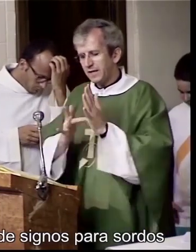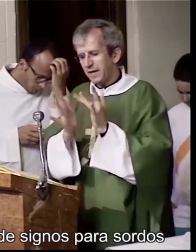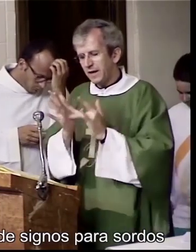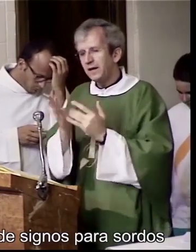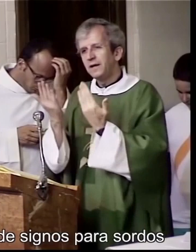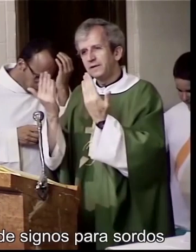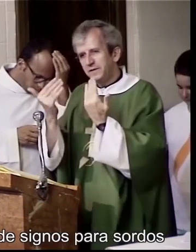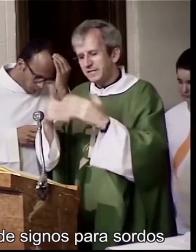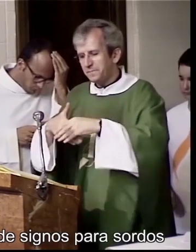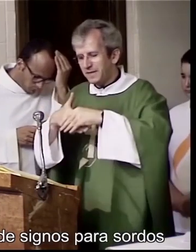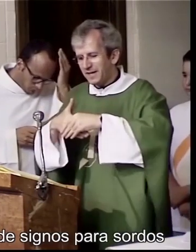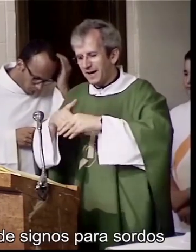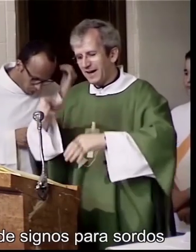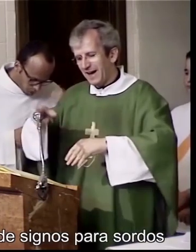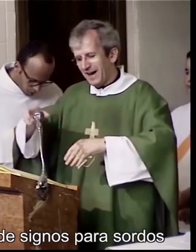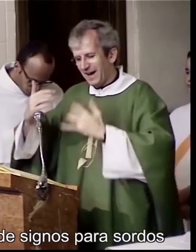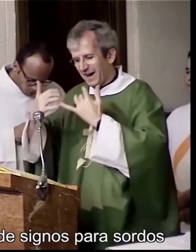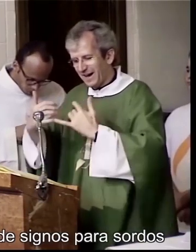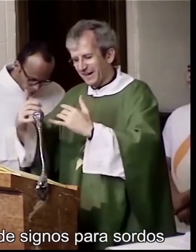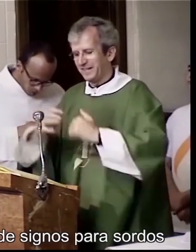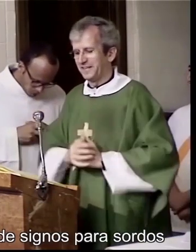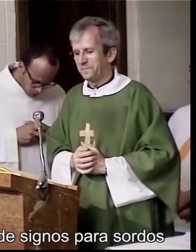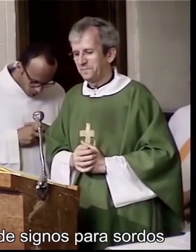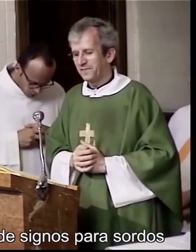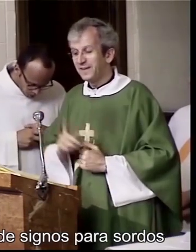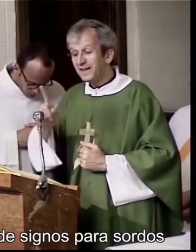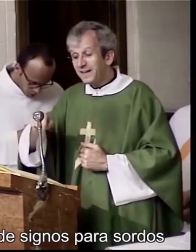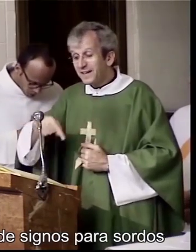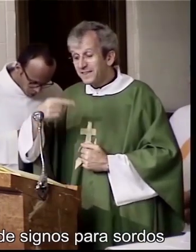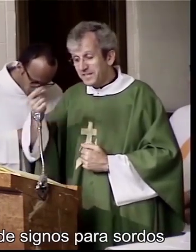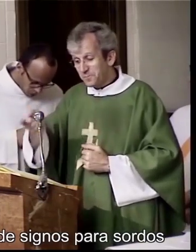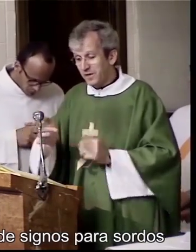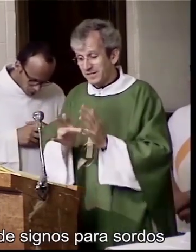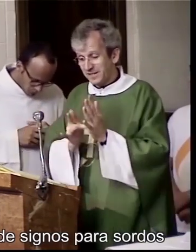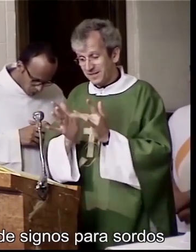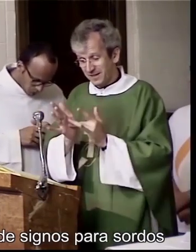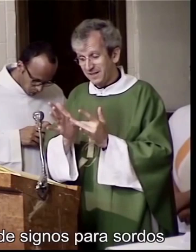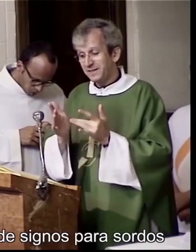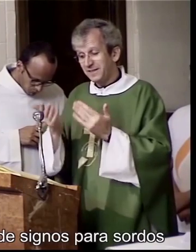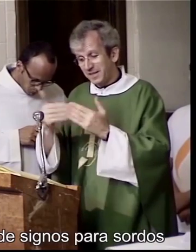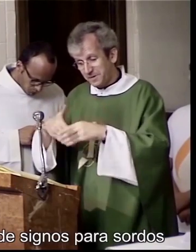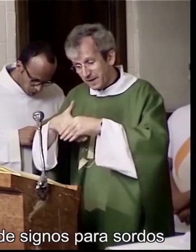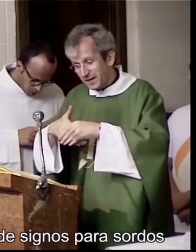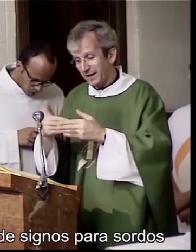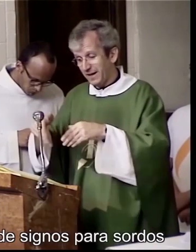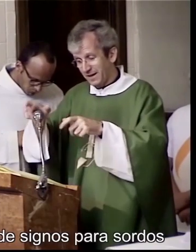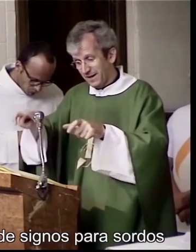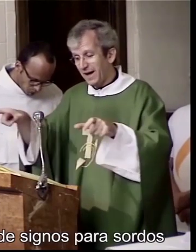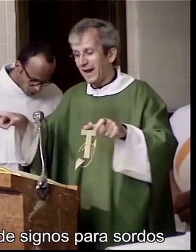él despedía a la gente. Después de despedir a la